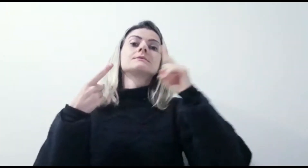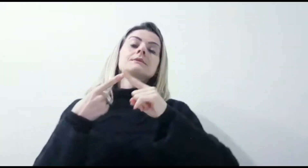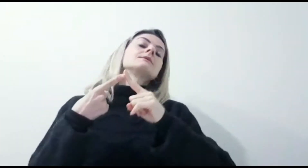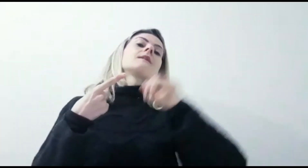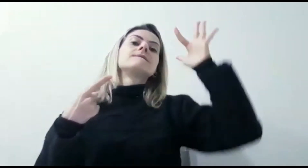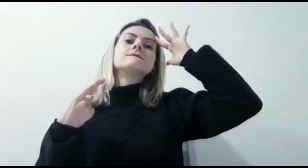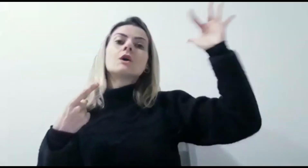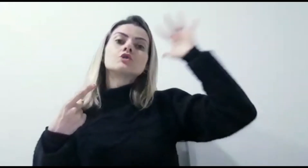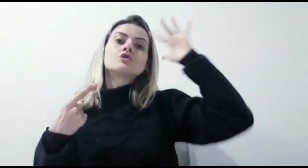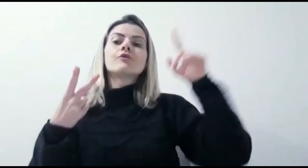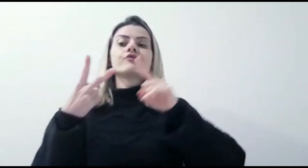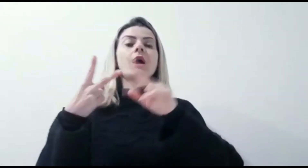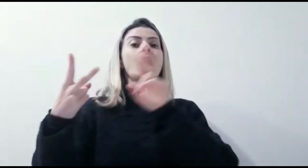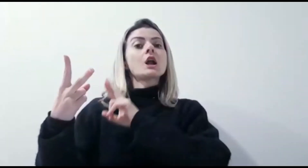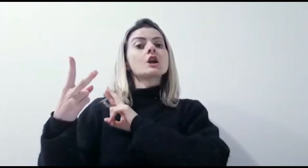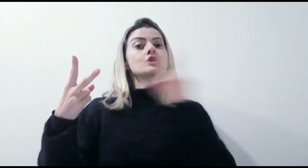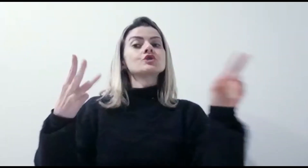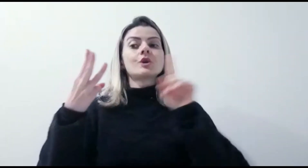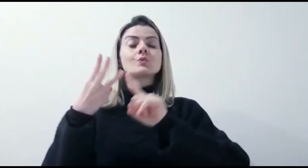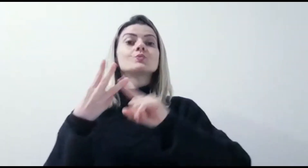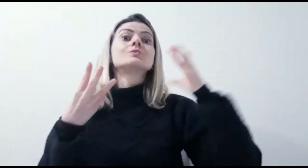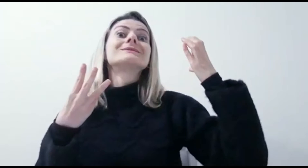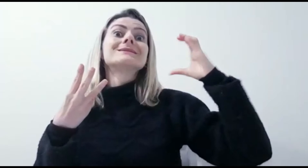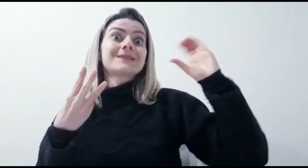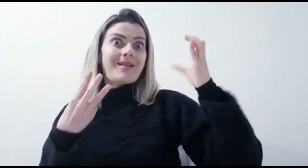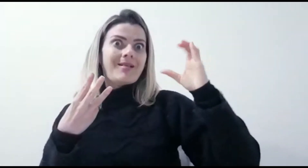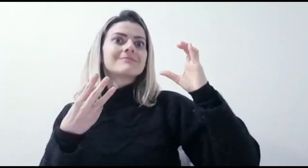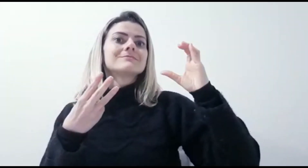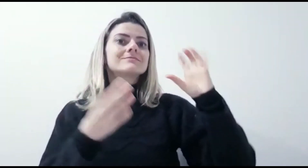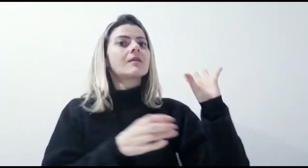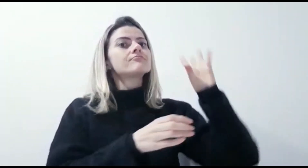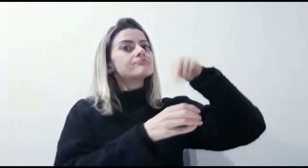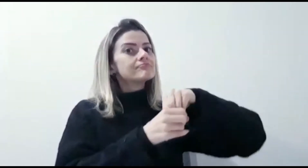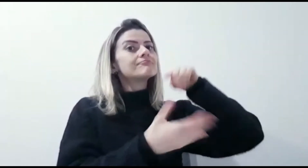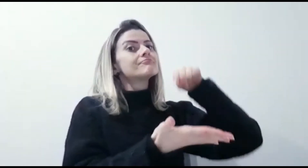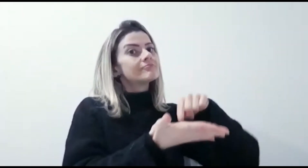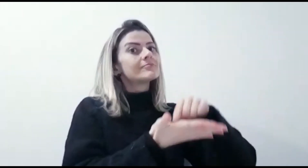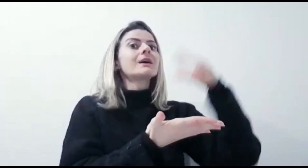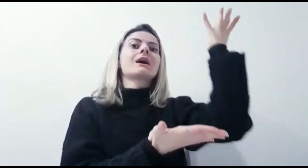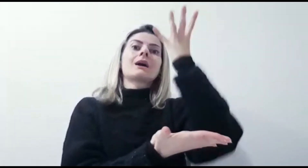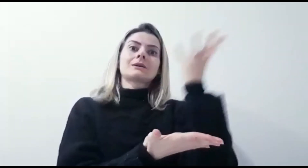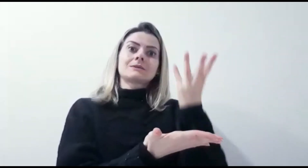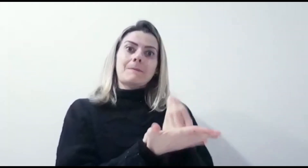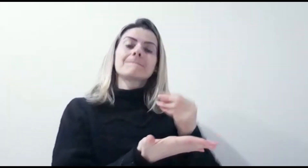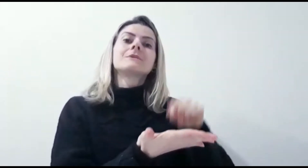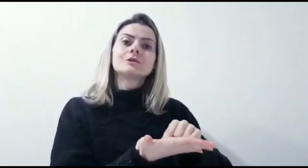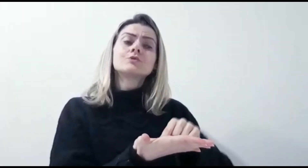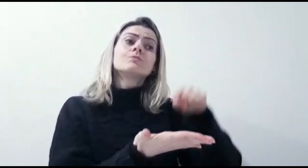importante, tem três aspectos: filosófico, religioso e científico embutidos